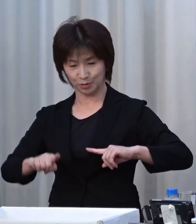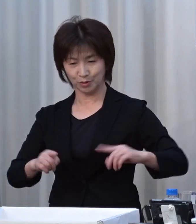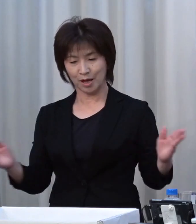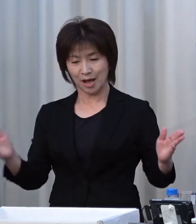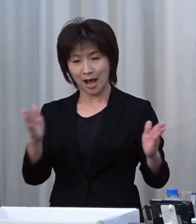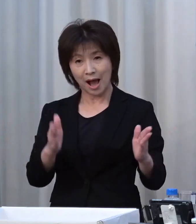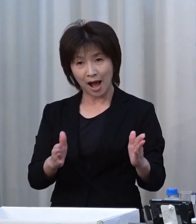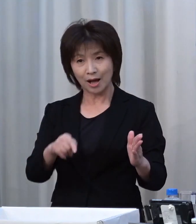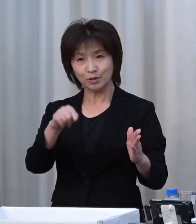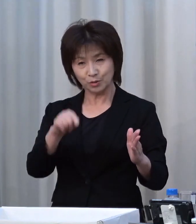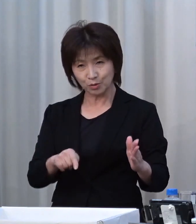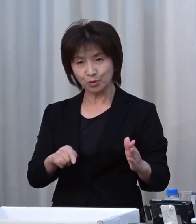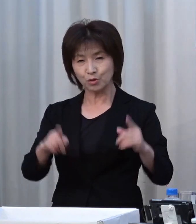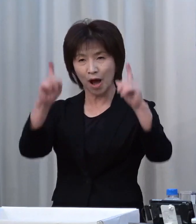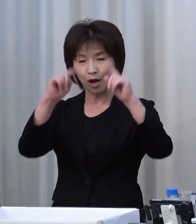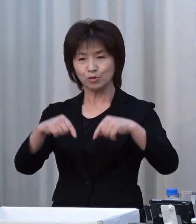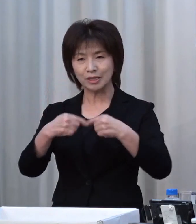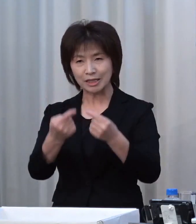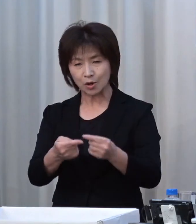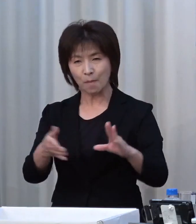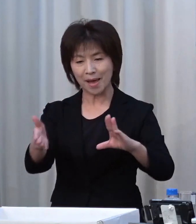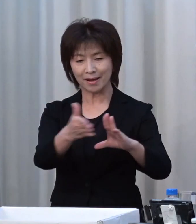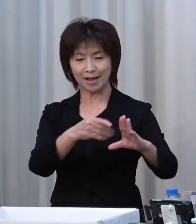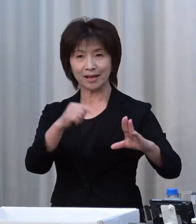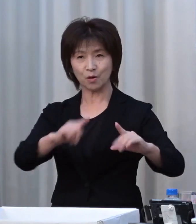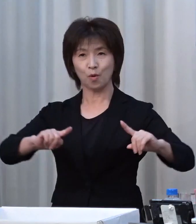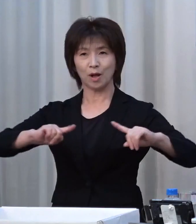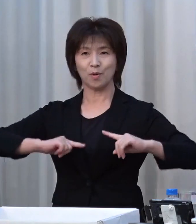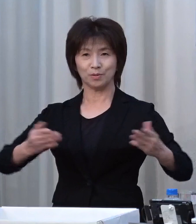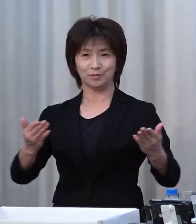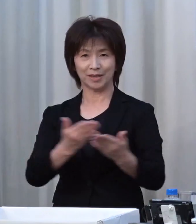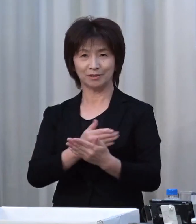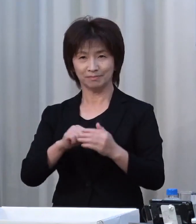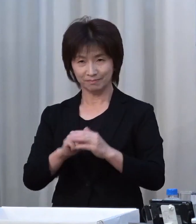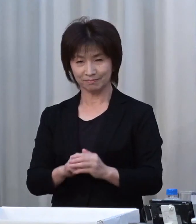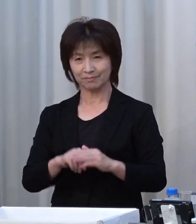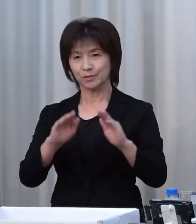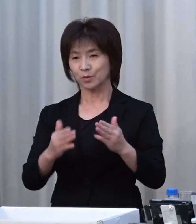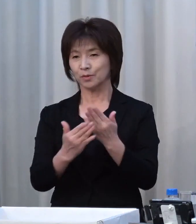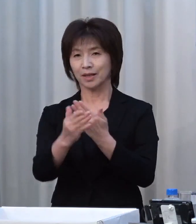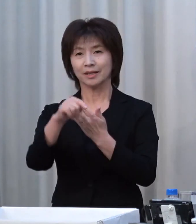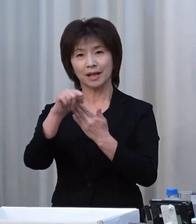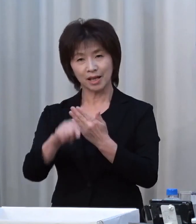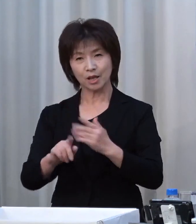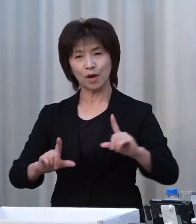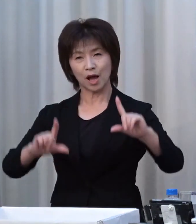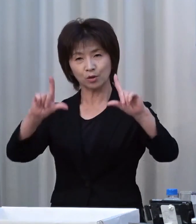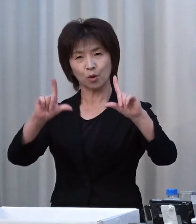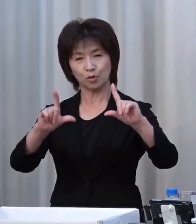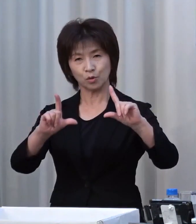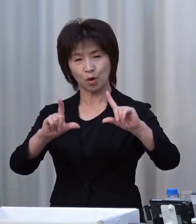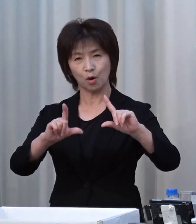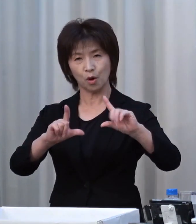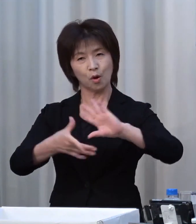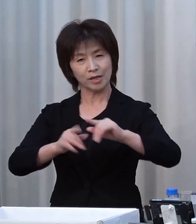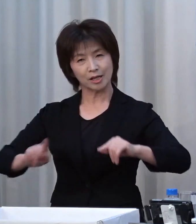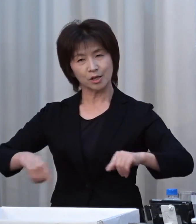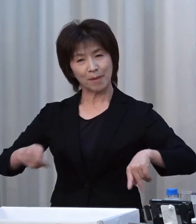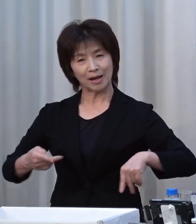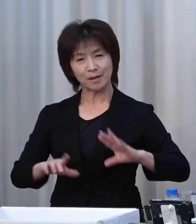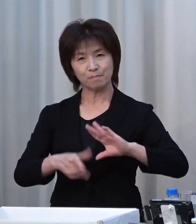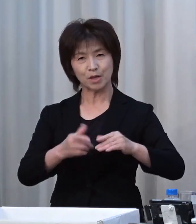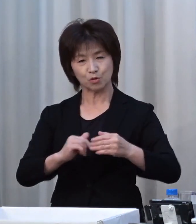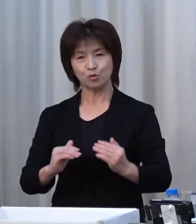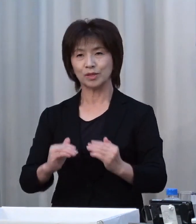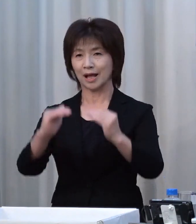は牛込海岸がゴールでございます。今大会では東京オリンピック・パラリンピックをきっかけに高